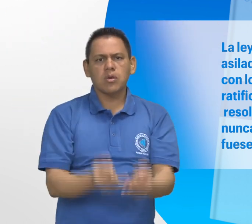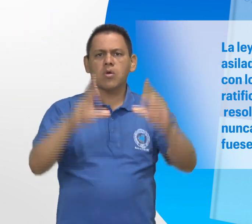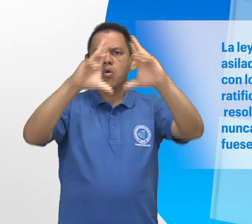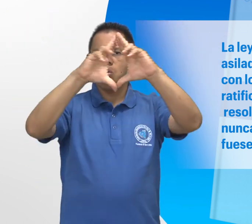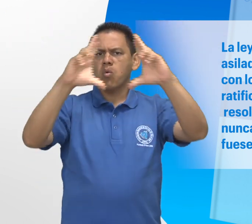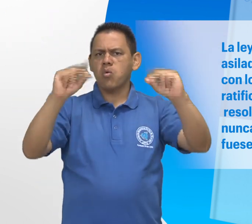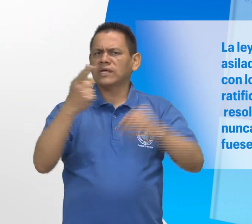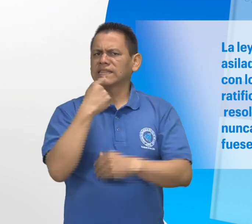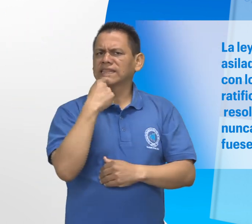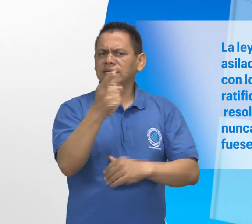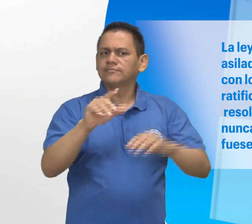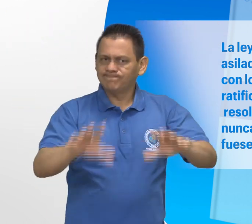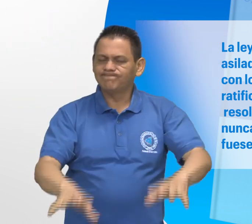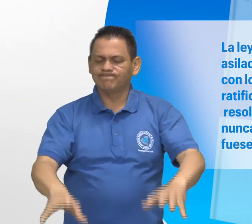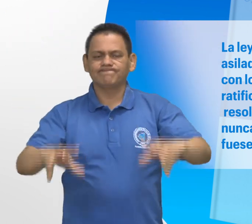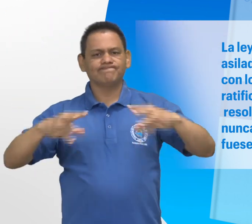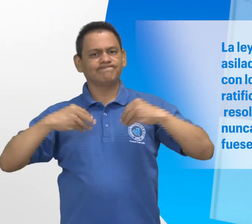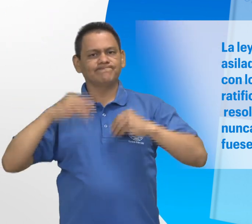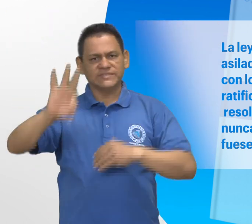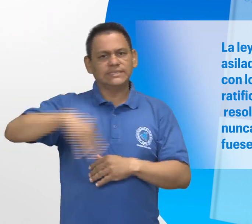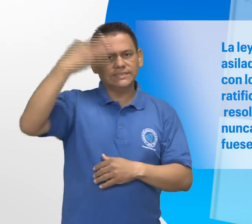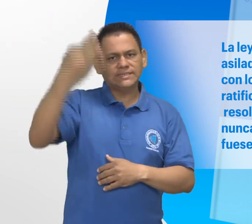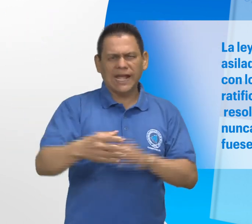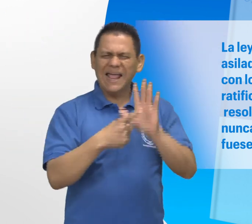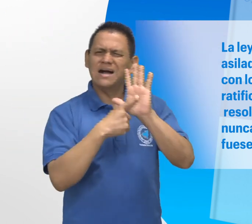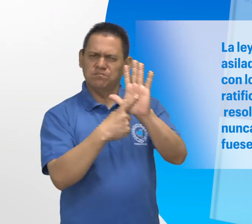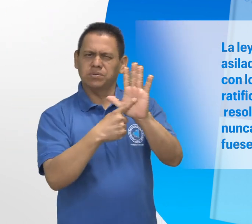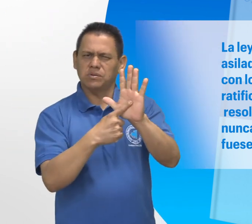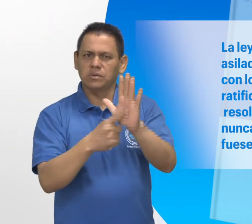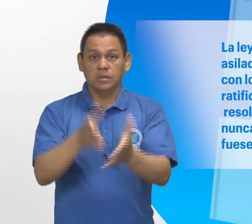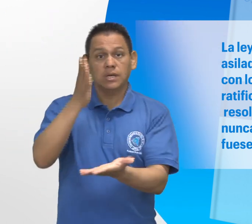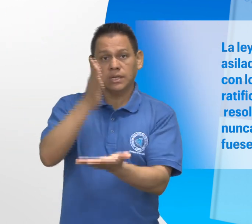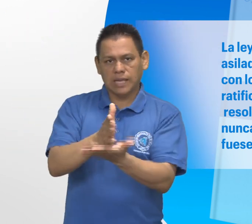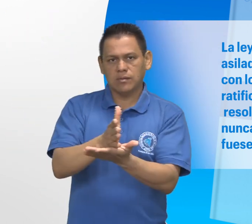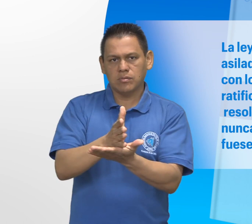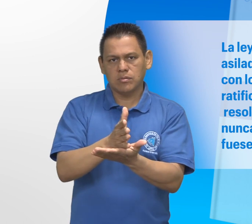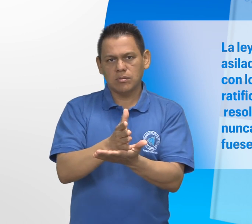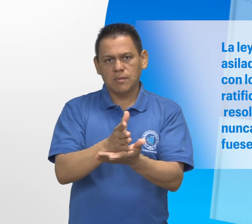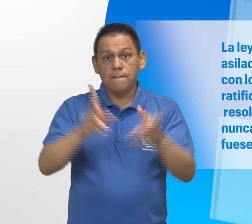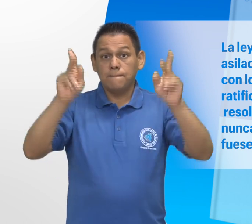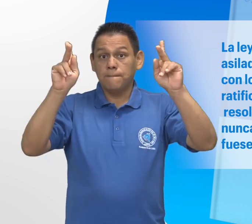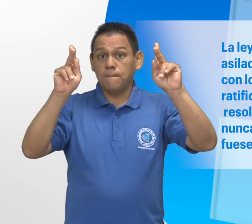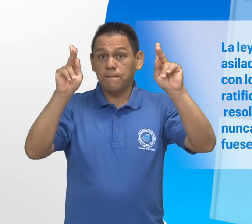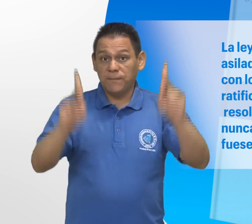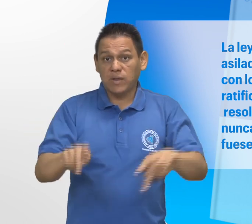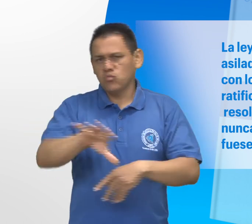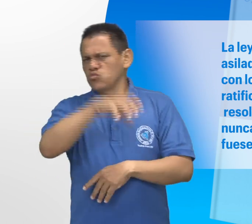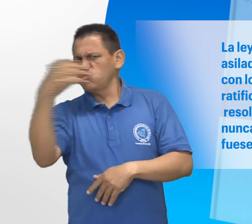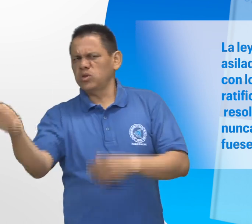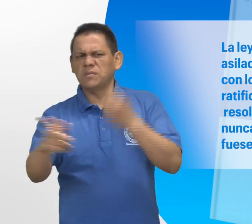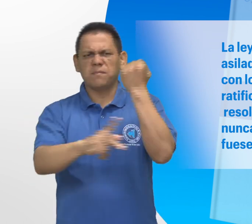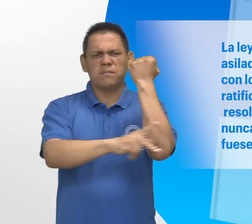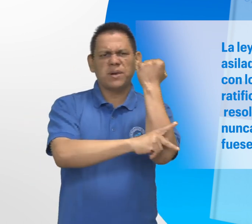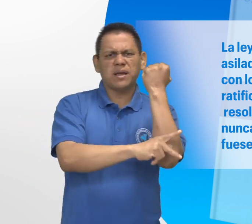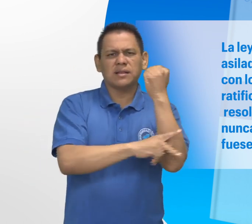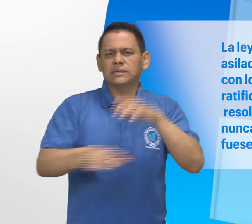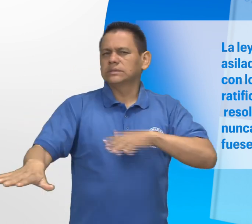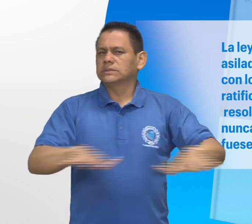los convenios internacionales ratificados por Nicaragua. En caso se